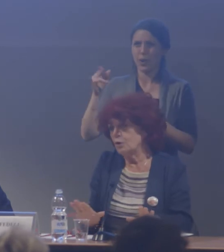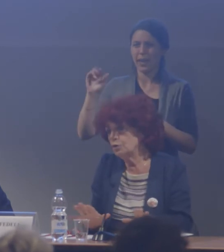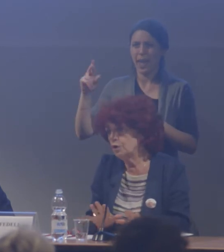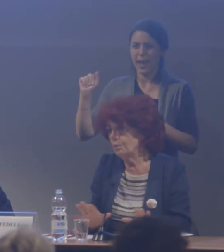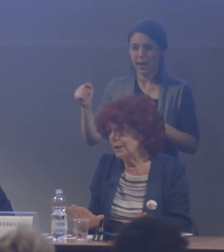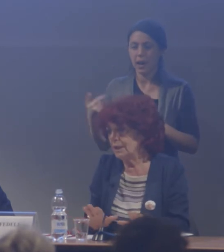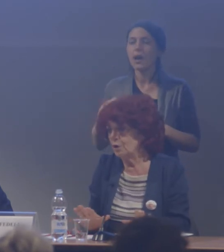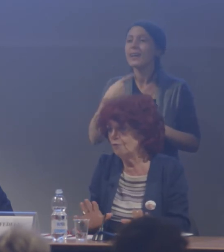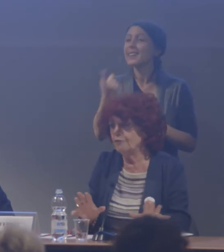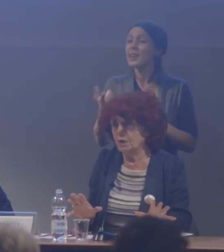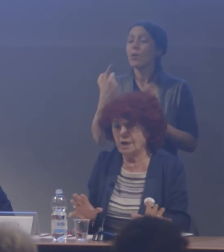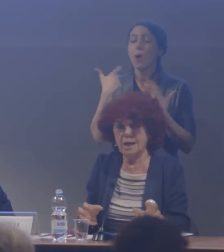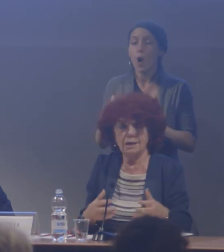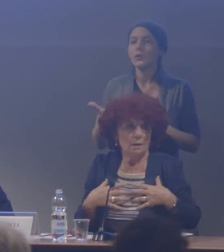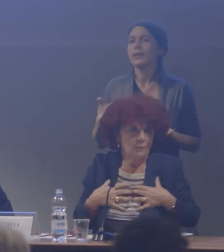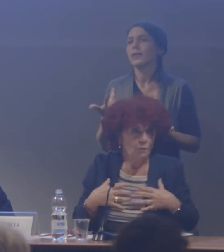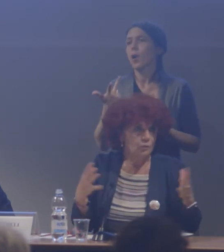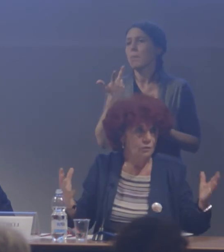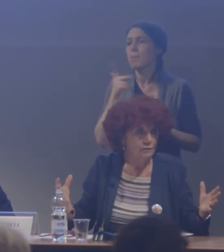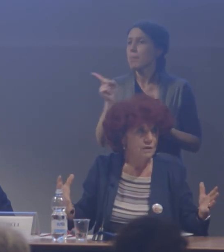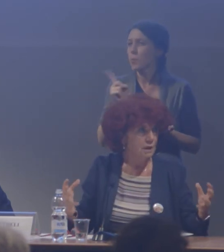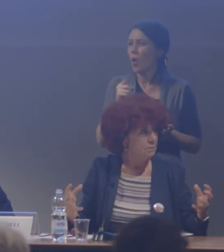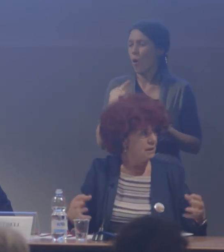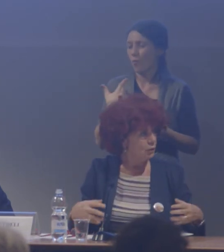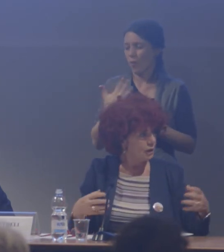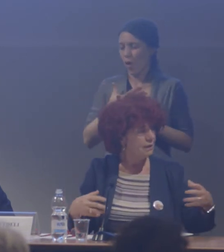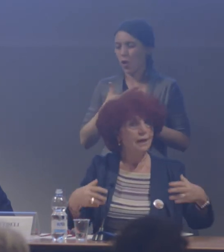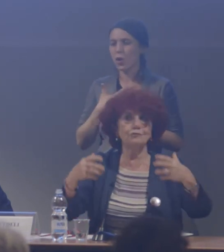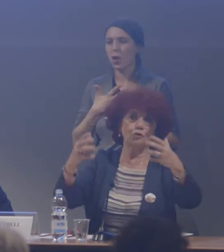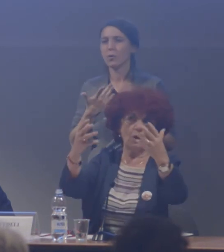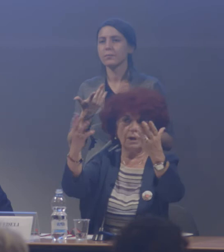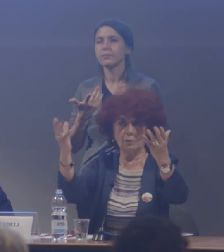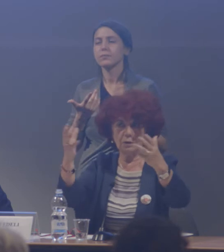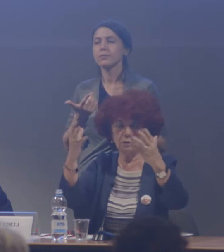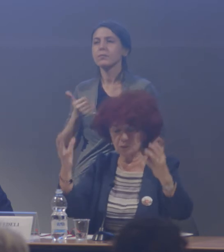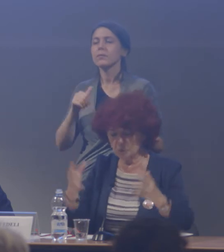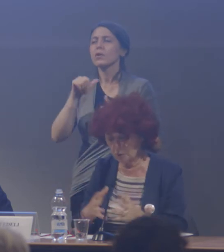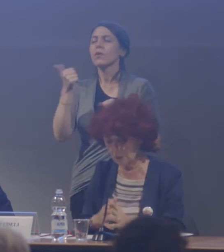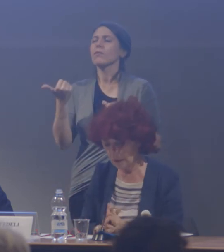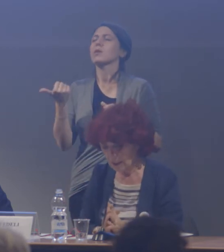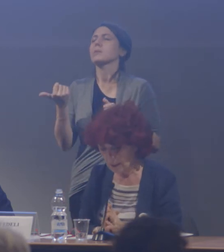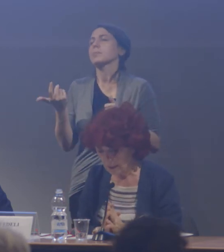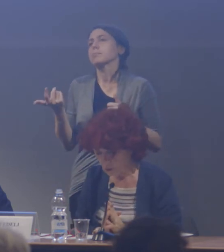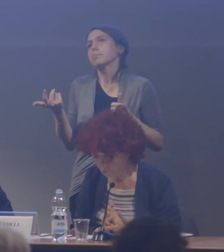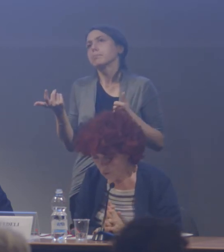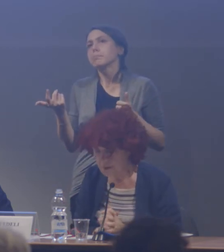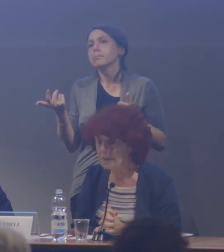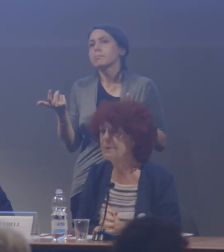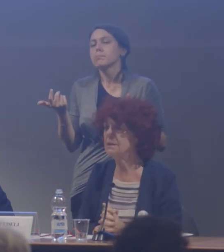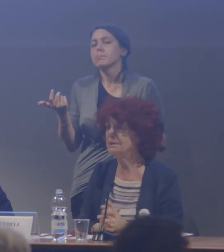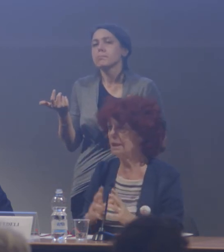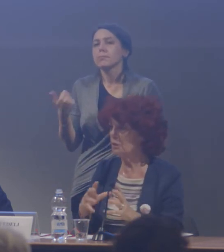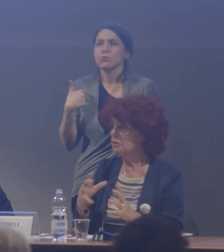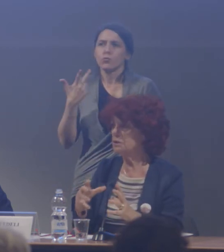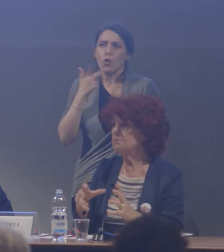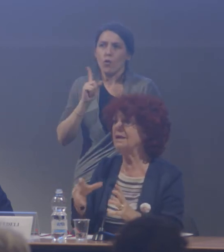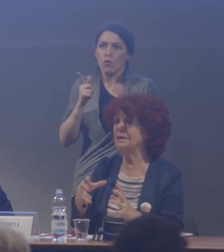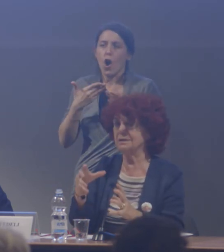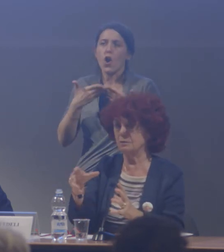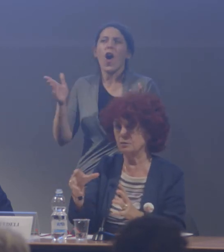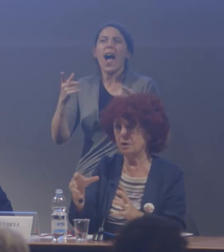diceva. Lo dico perché non vorrei, dal mio punto di vista almeno, che dentro anche una discussione che non vorrei si aprisse, ecco,